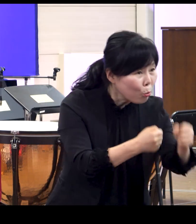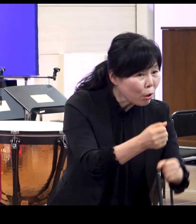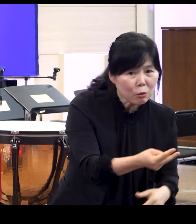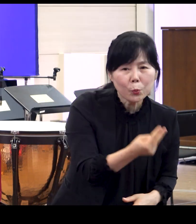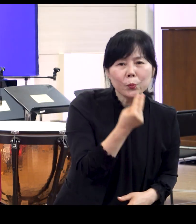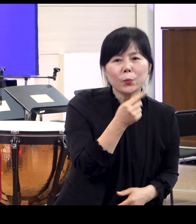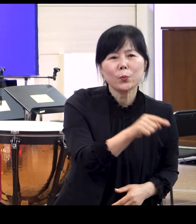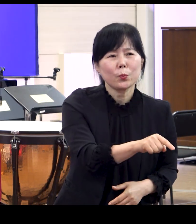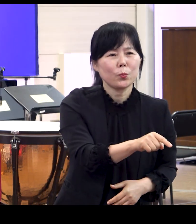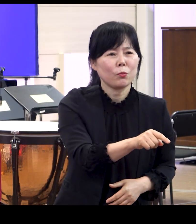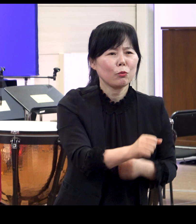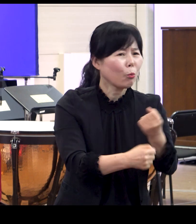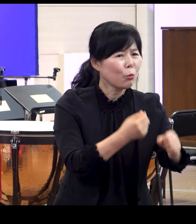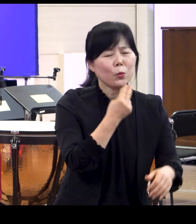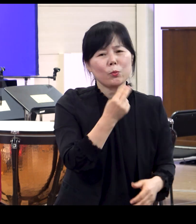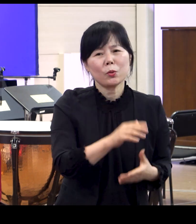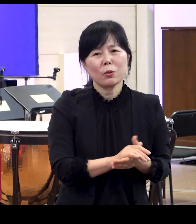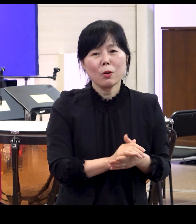없는 거예요.